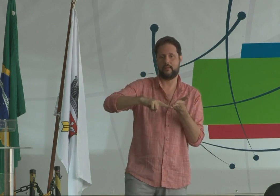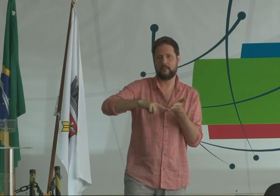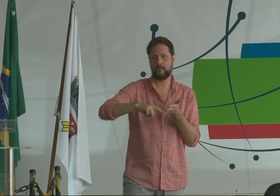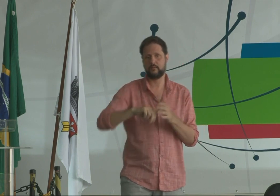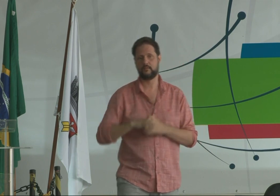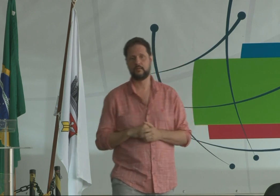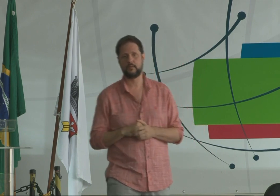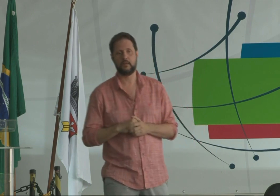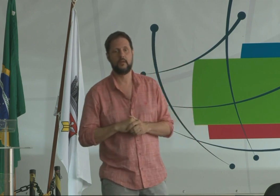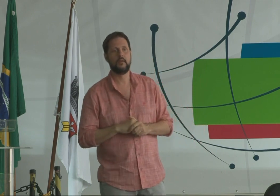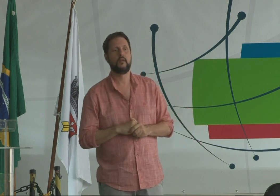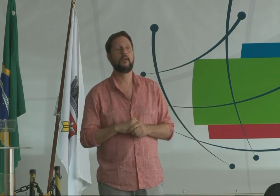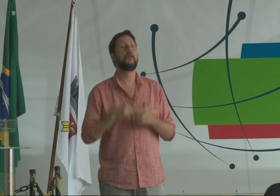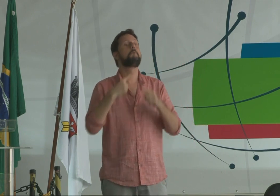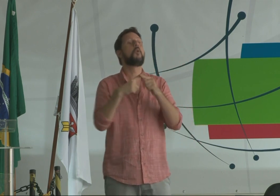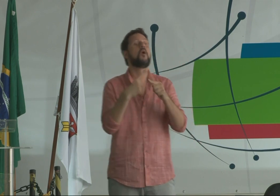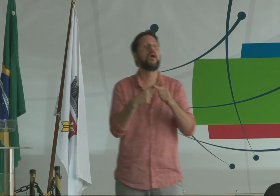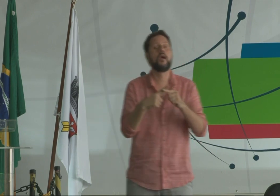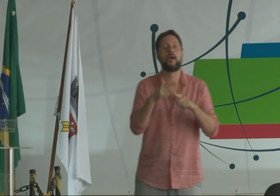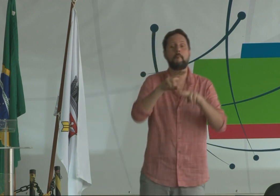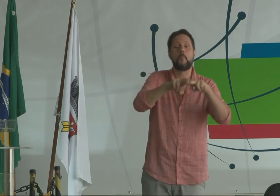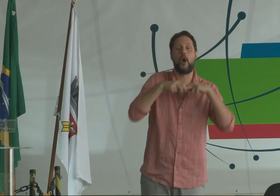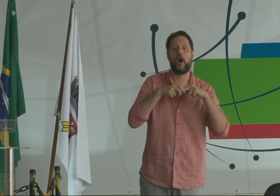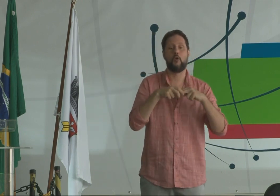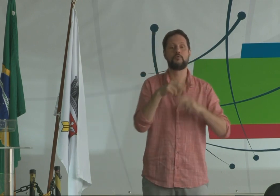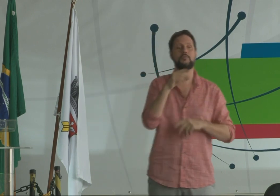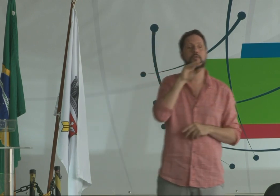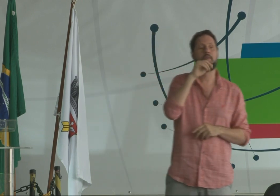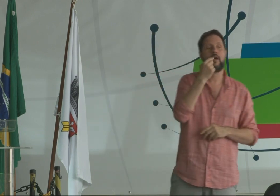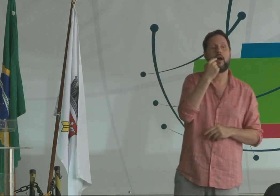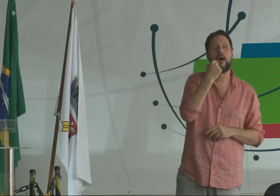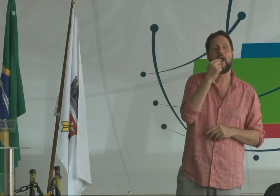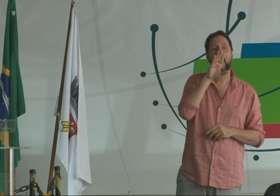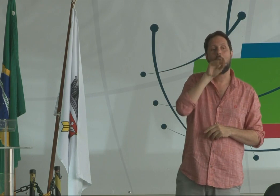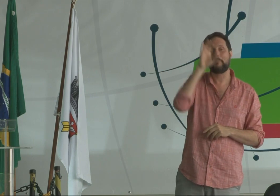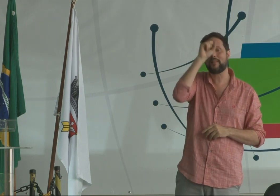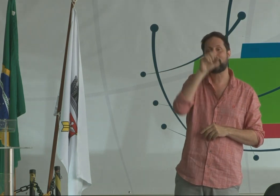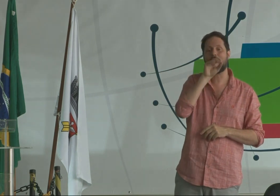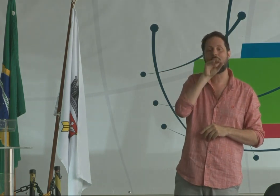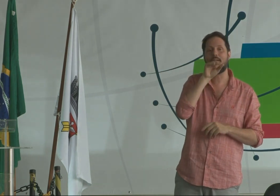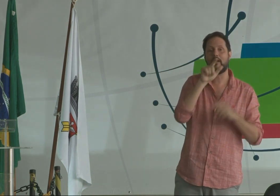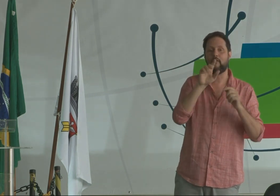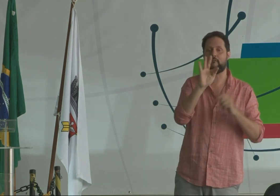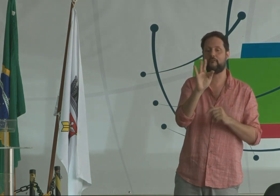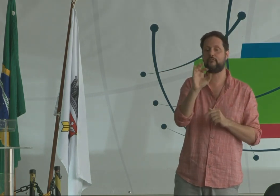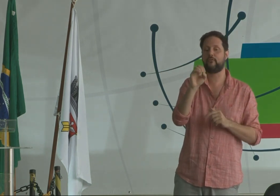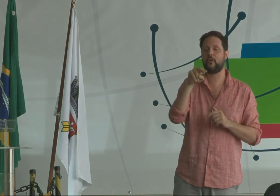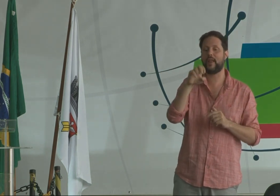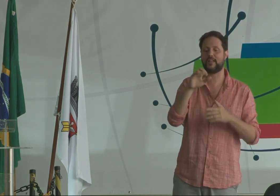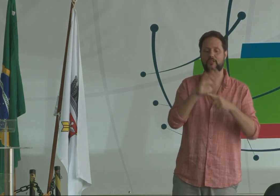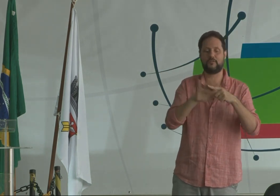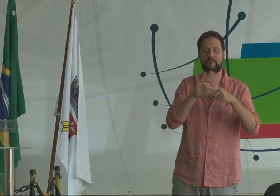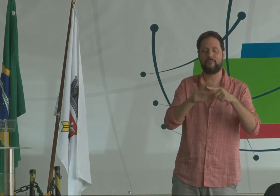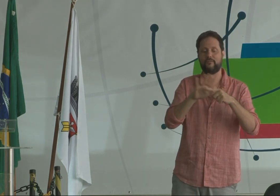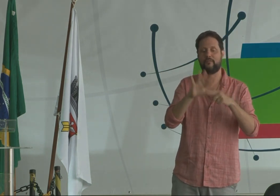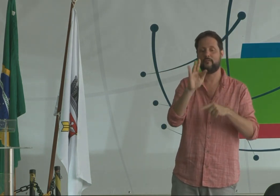No 5 anos de idade, exemplo, pelo acompanhamento que eu fiz com fono, eu já tinha produção de lei, eu comecei a aprender algumas coisas de